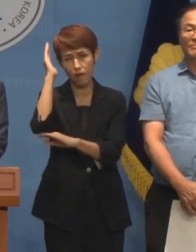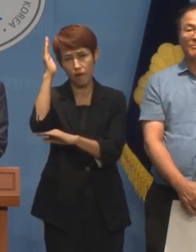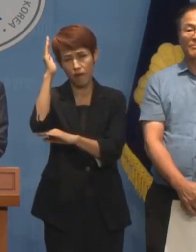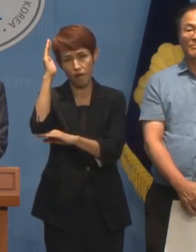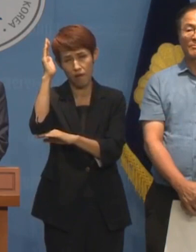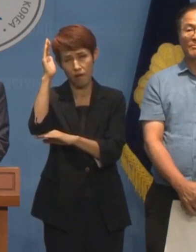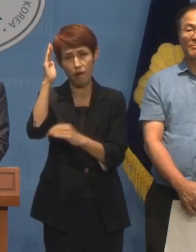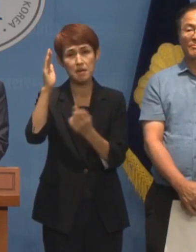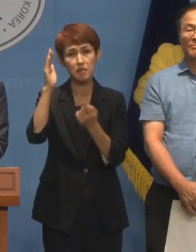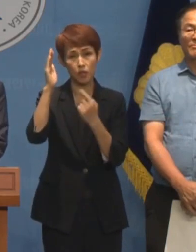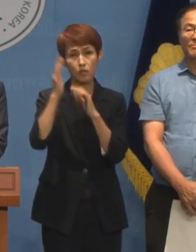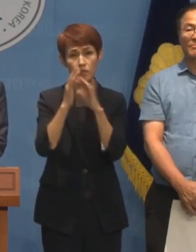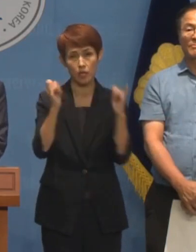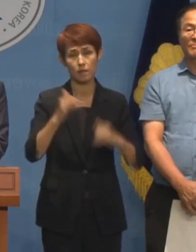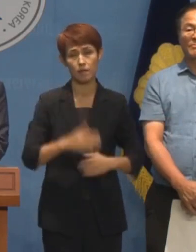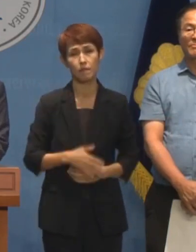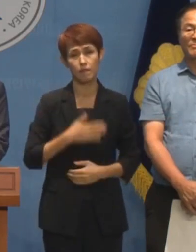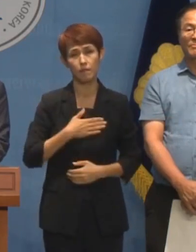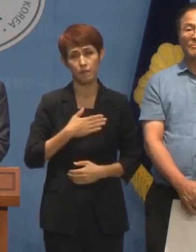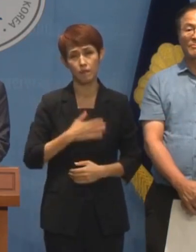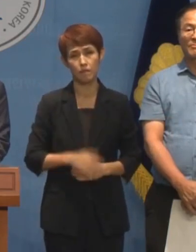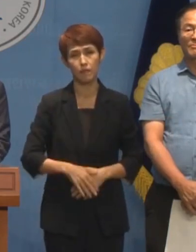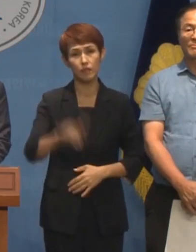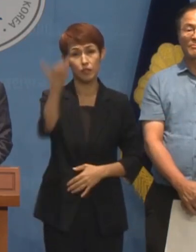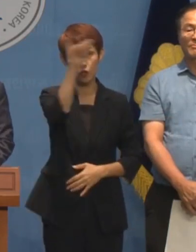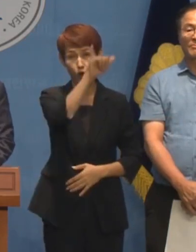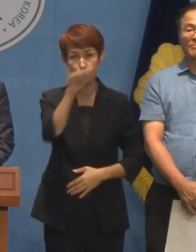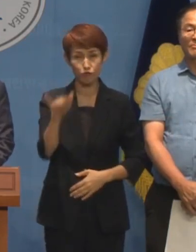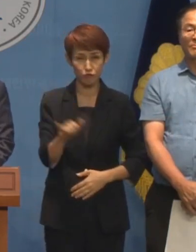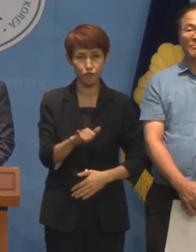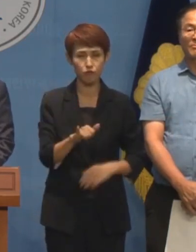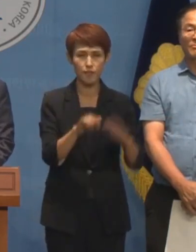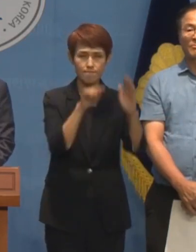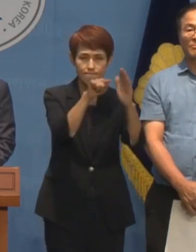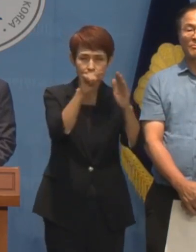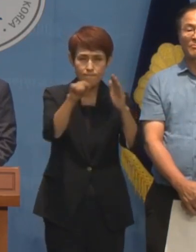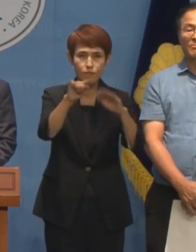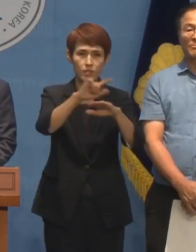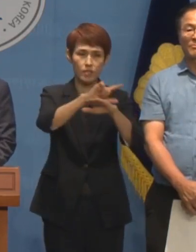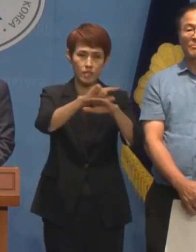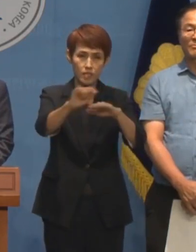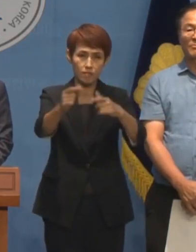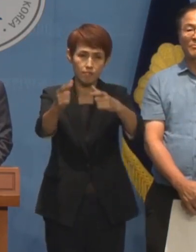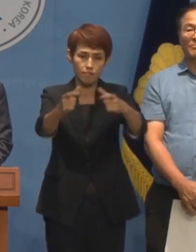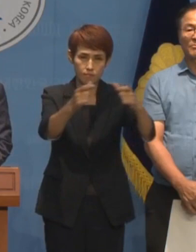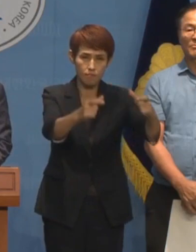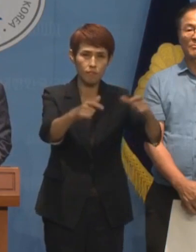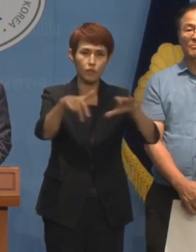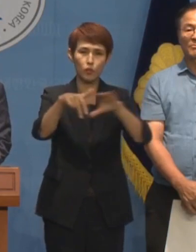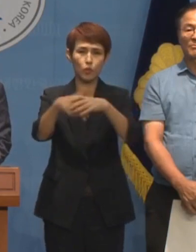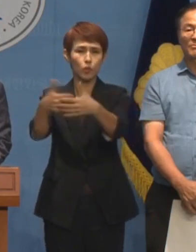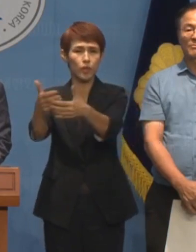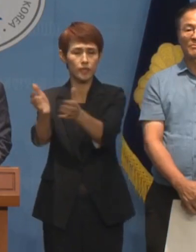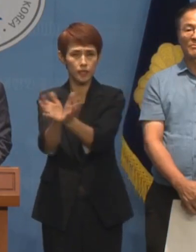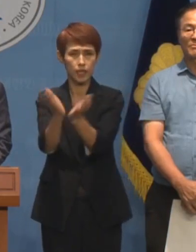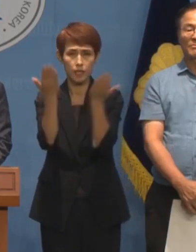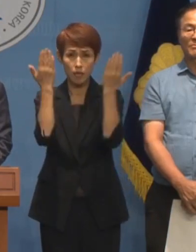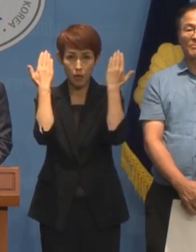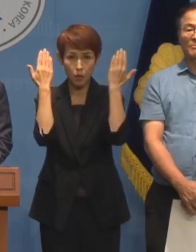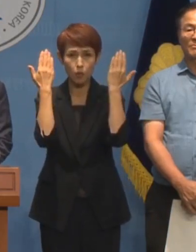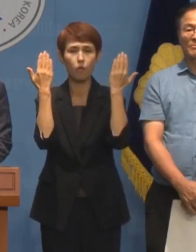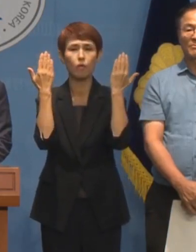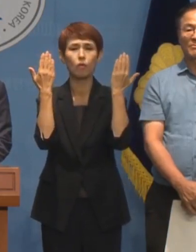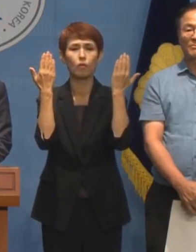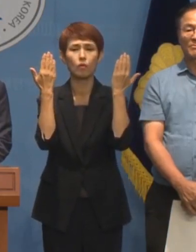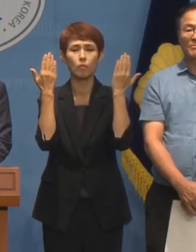PPT를 가지고 전국을 다니면서 지자체, 학교, 각 종교단체, 전국농민의